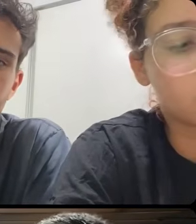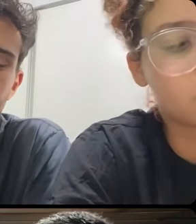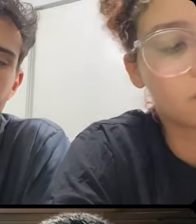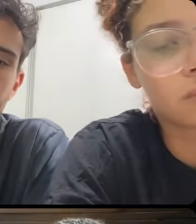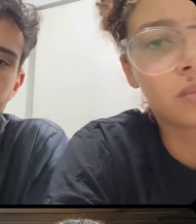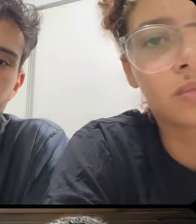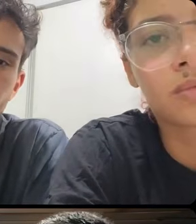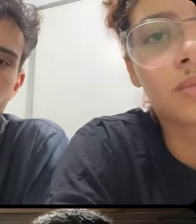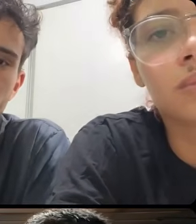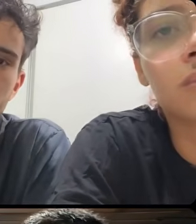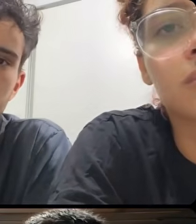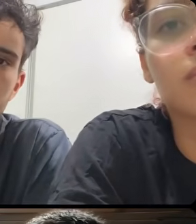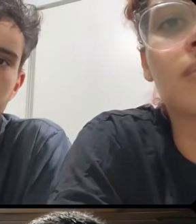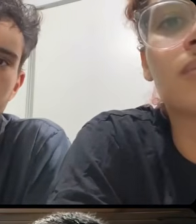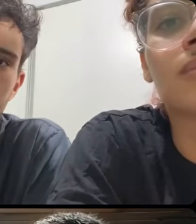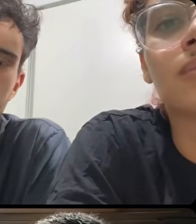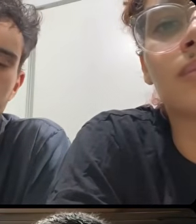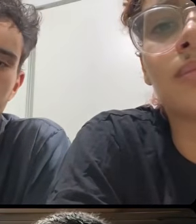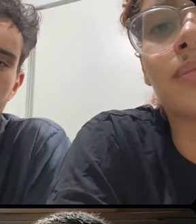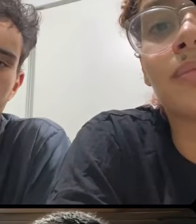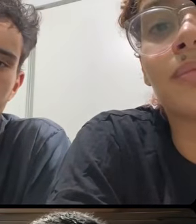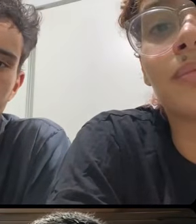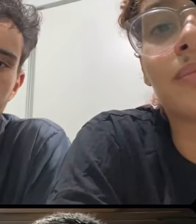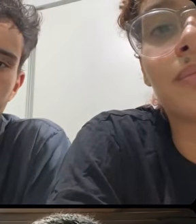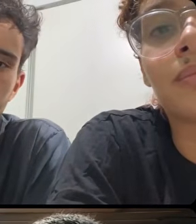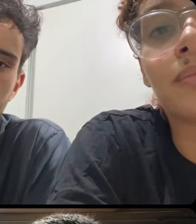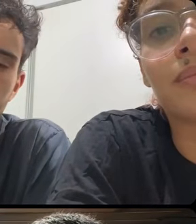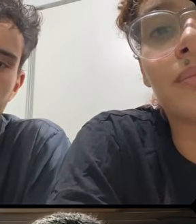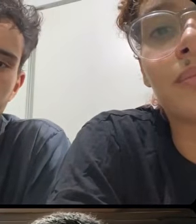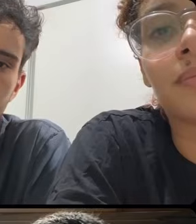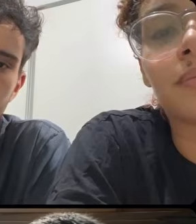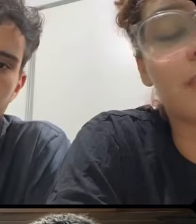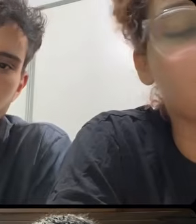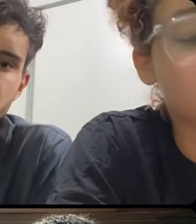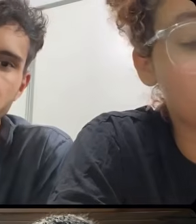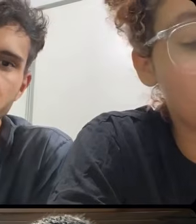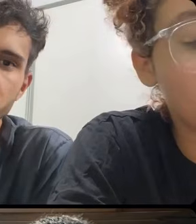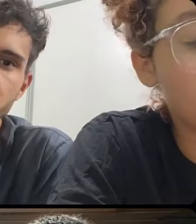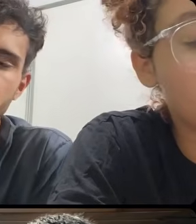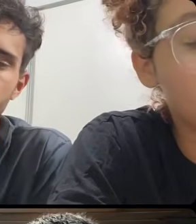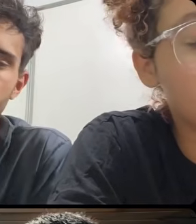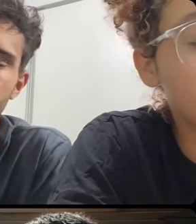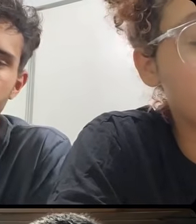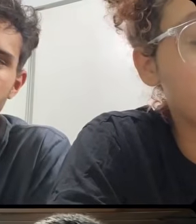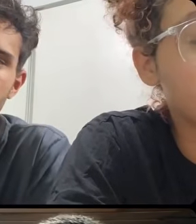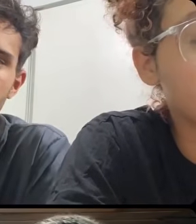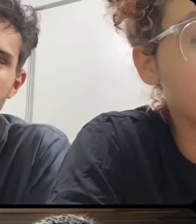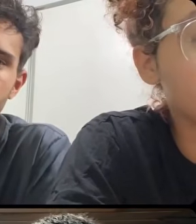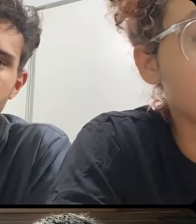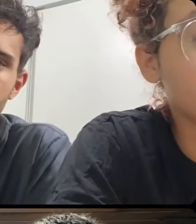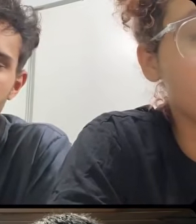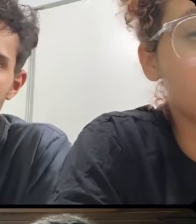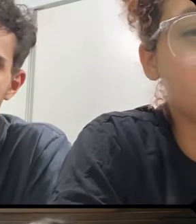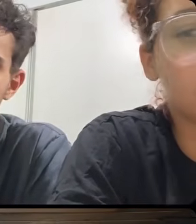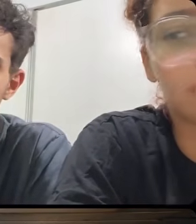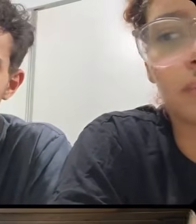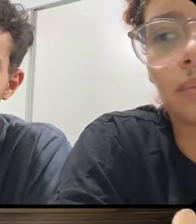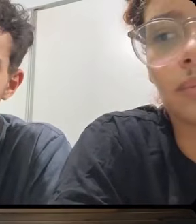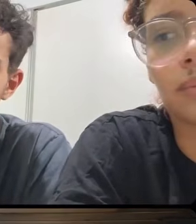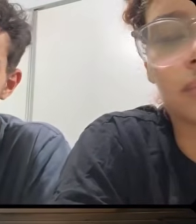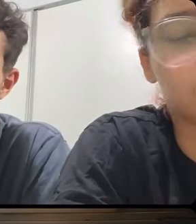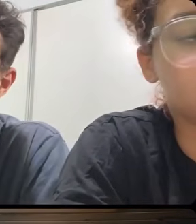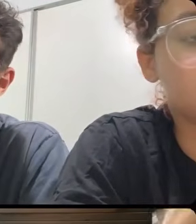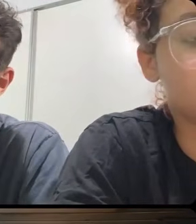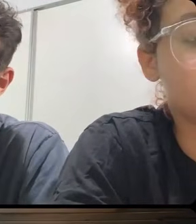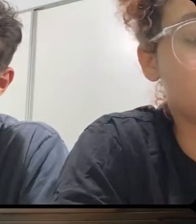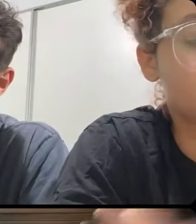tudo é para a honra e glória de Deus. Então, se Deus uniu, nada pode separar, né? Então, quem pessoas, por exemplo, na live, eu tô solteiro,